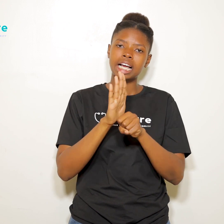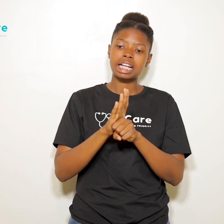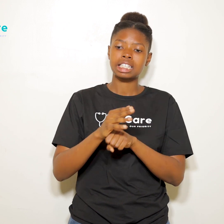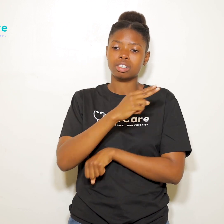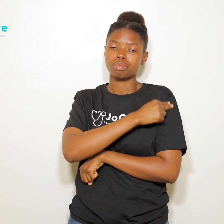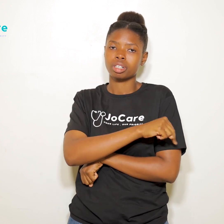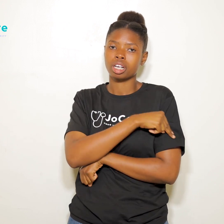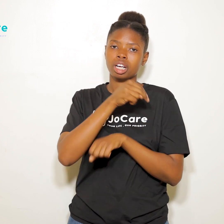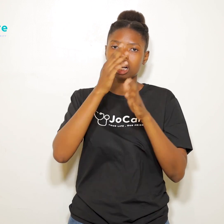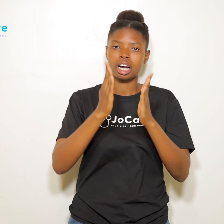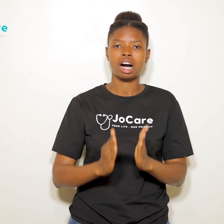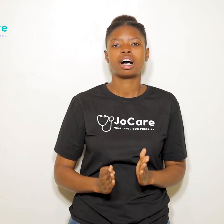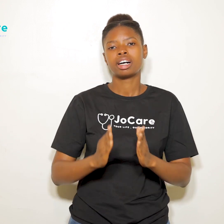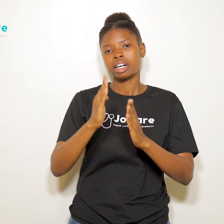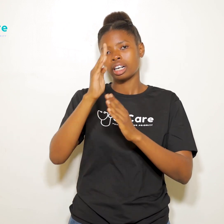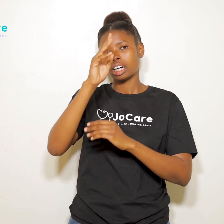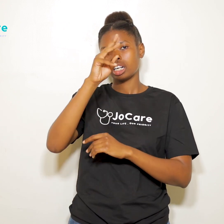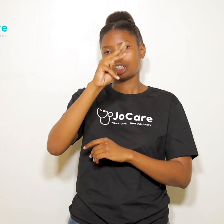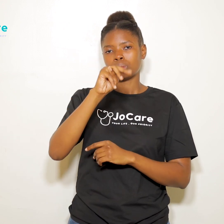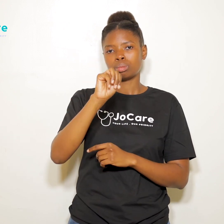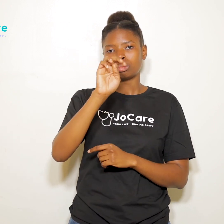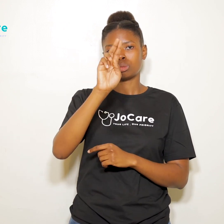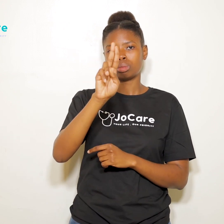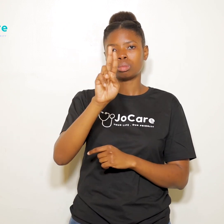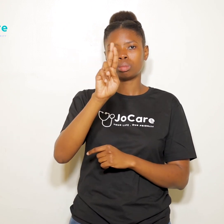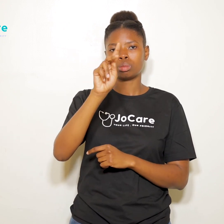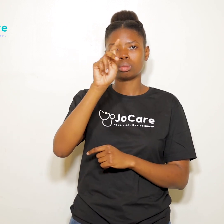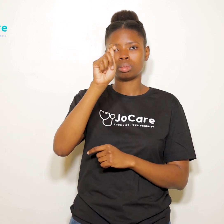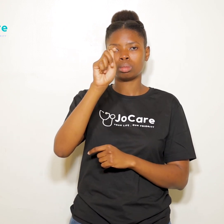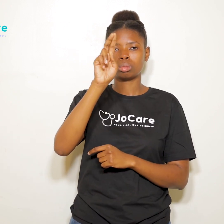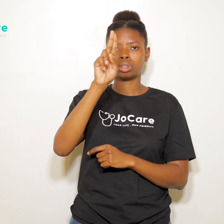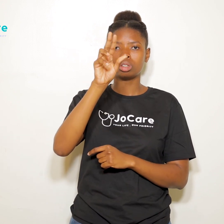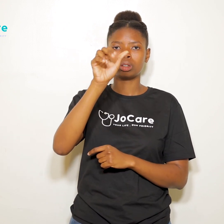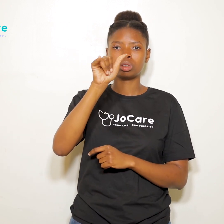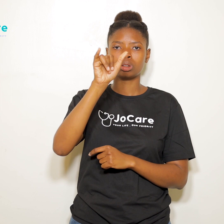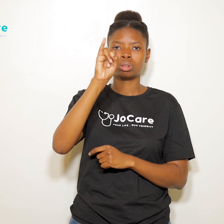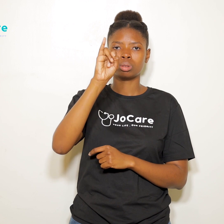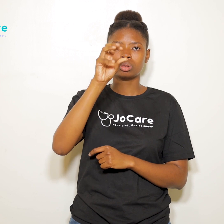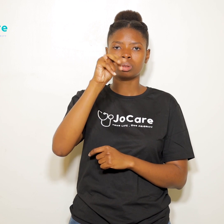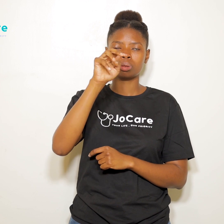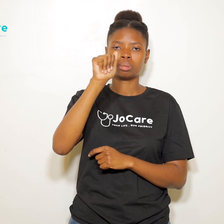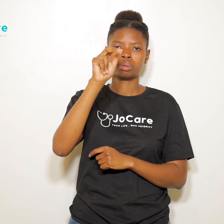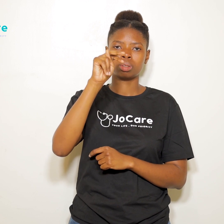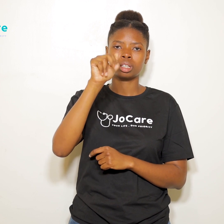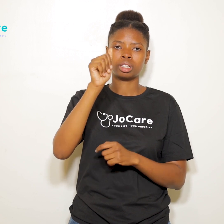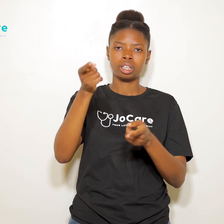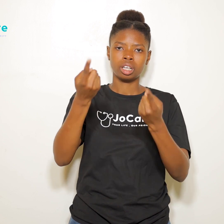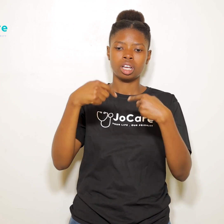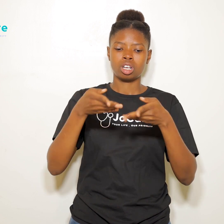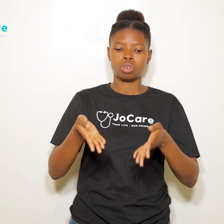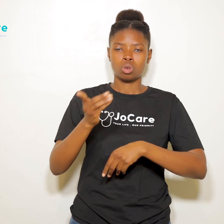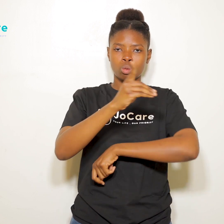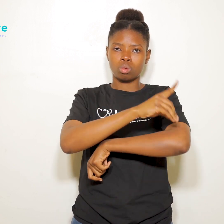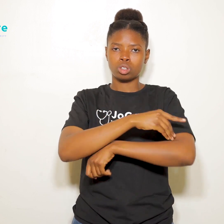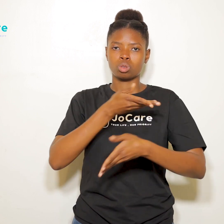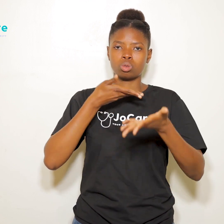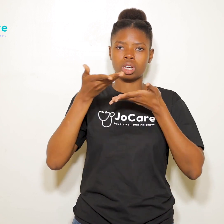muganga Mutuyimana Joyeuse. Uyu munsi niwe waje kutuganiriza ku bijyanye